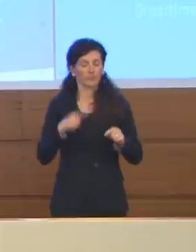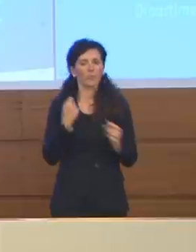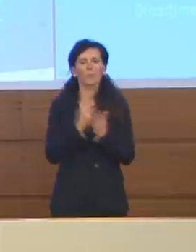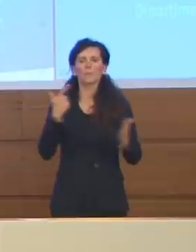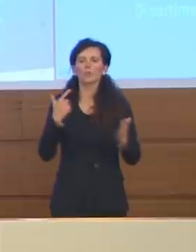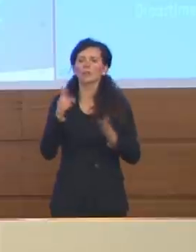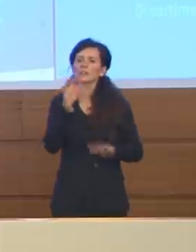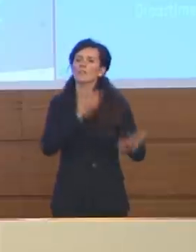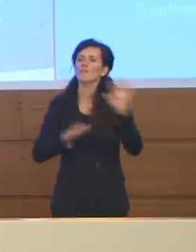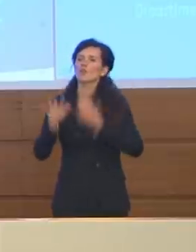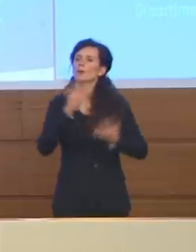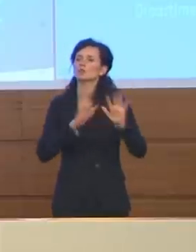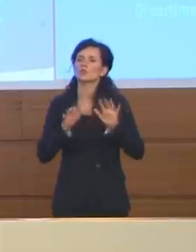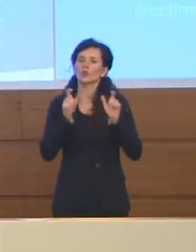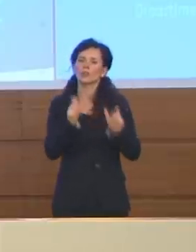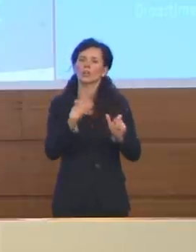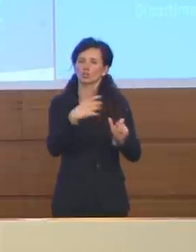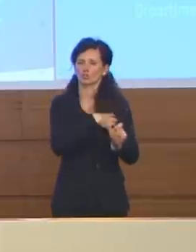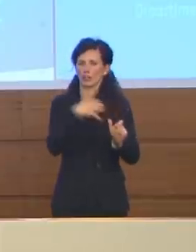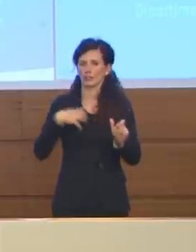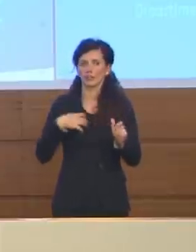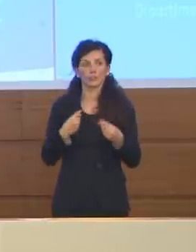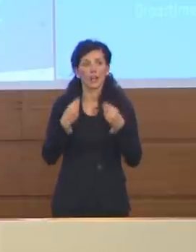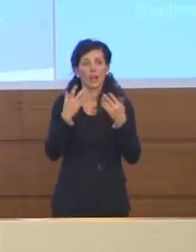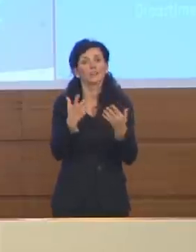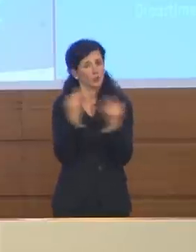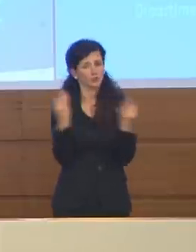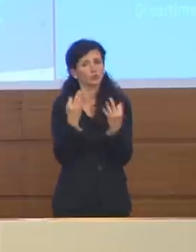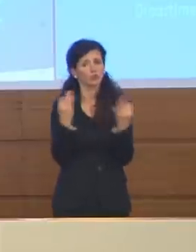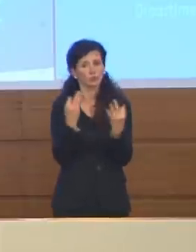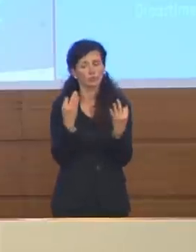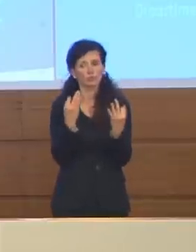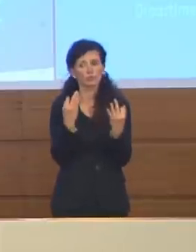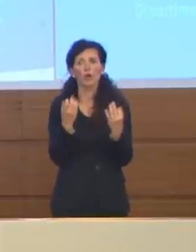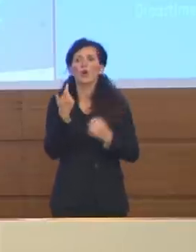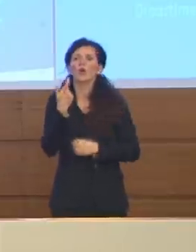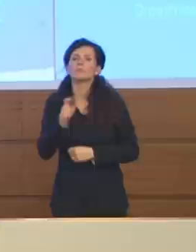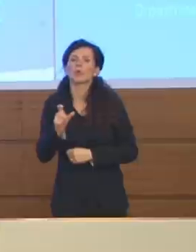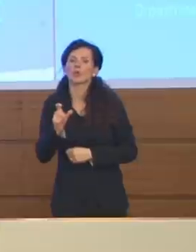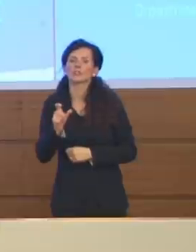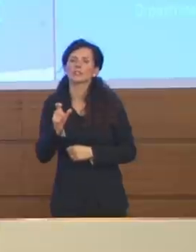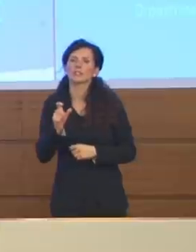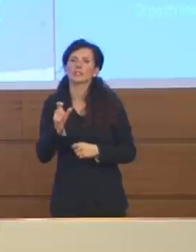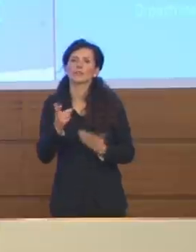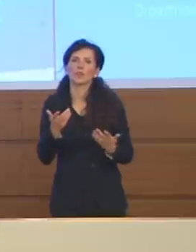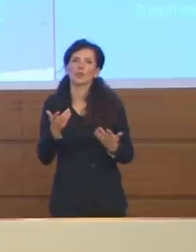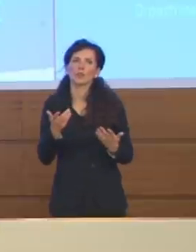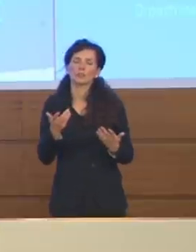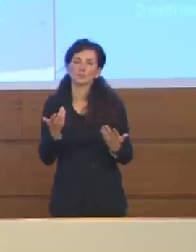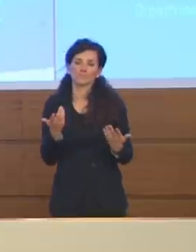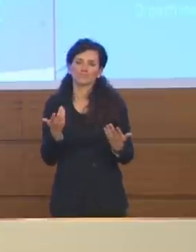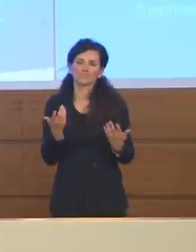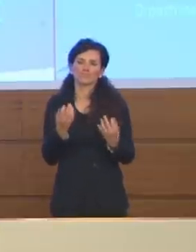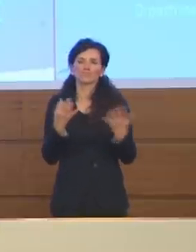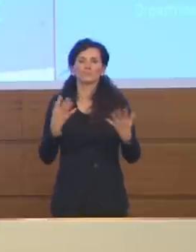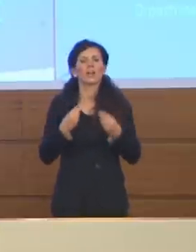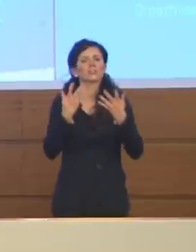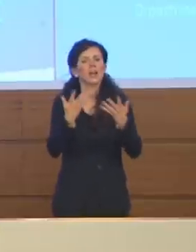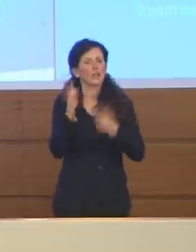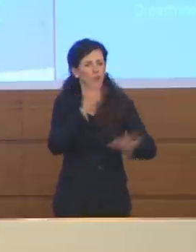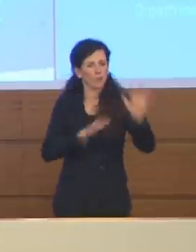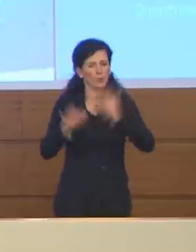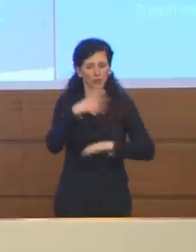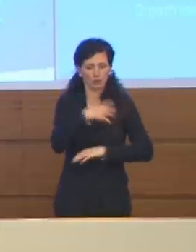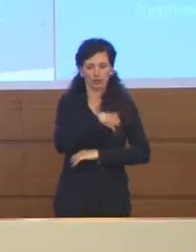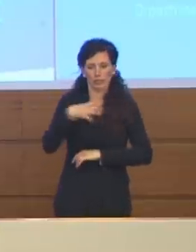corrette perché da un lato ripeto è assolutamente rassicurante che